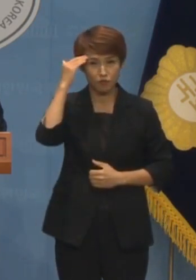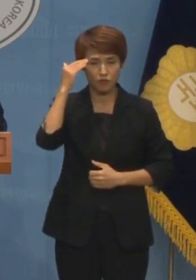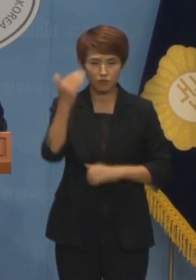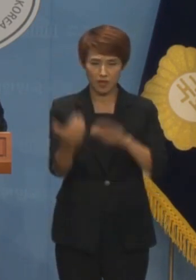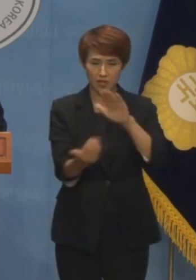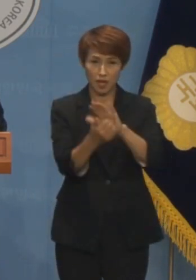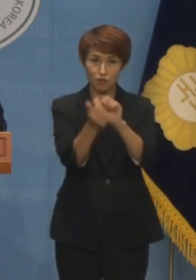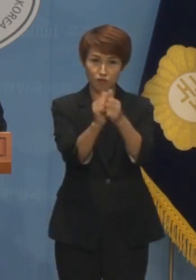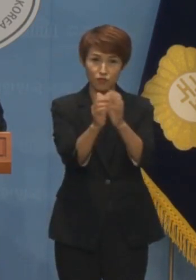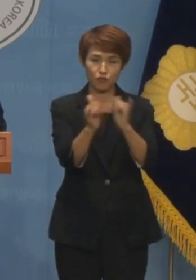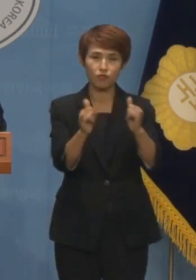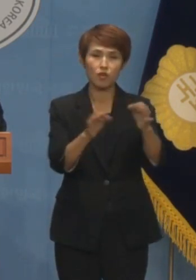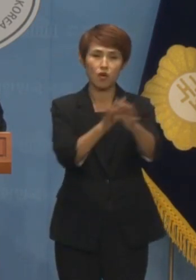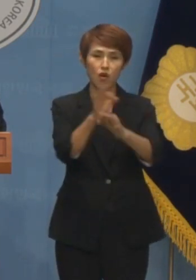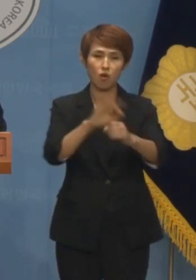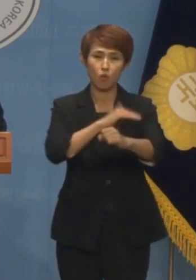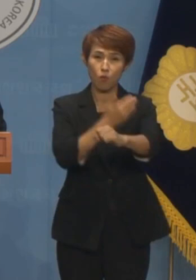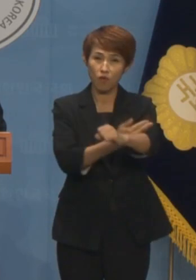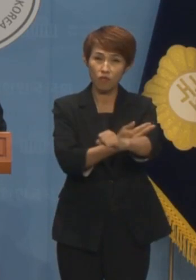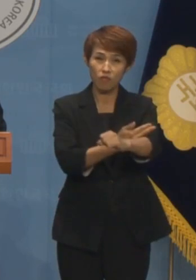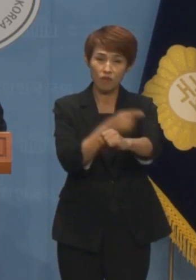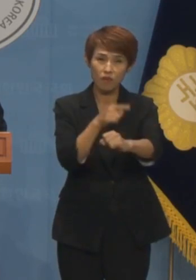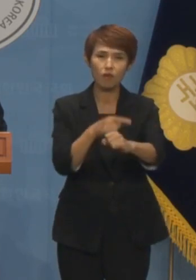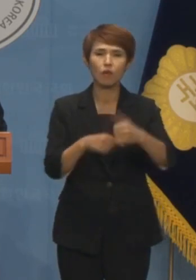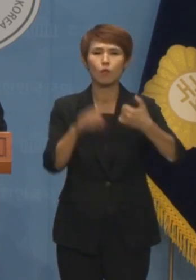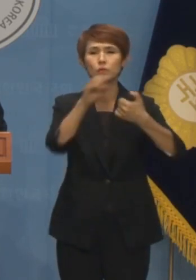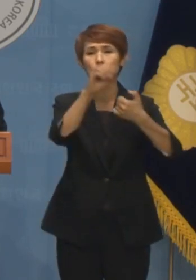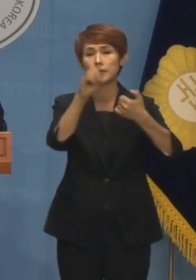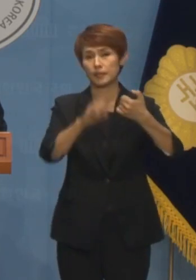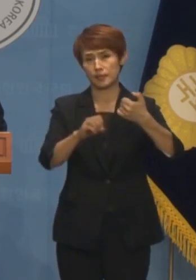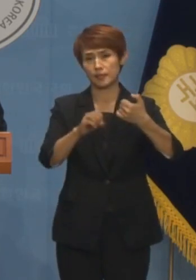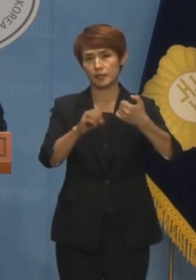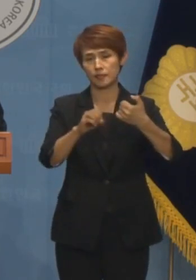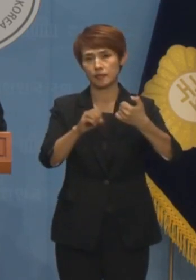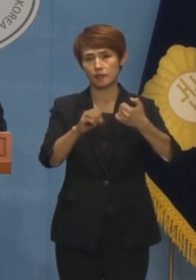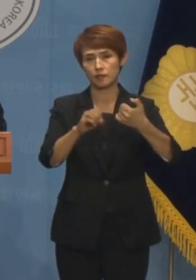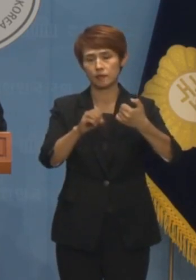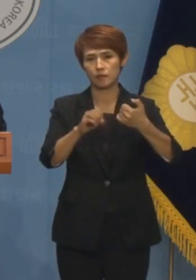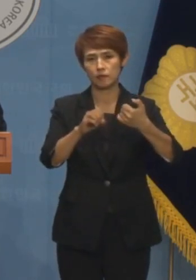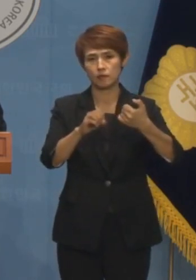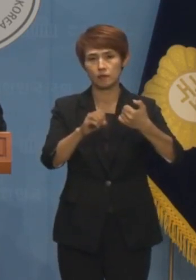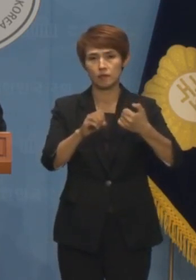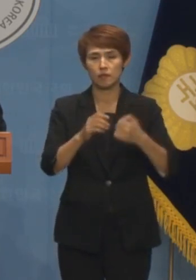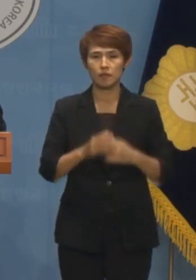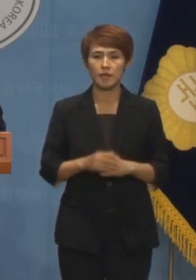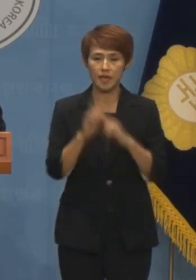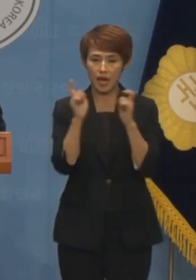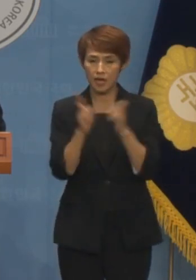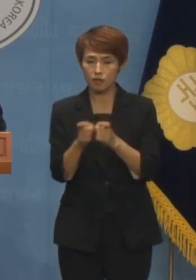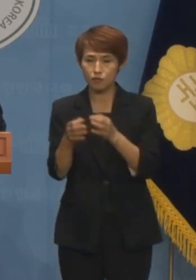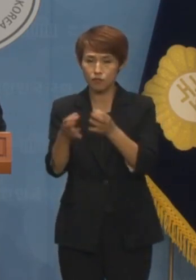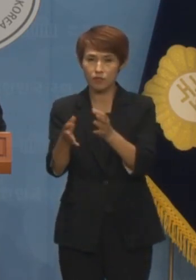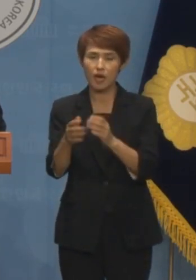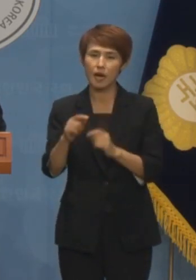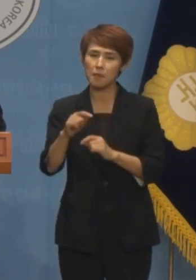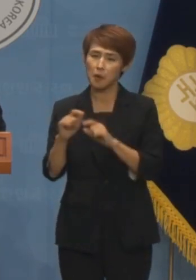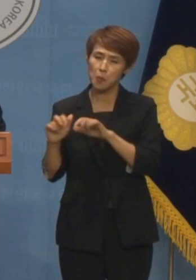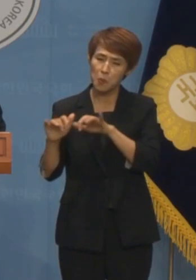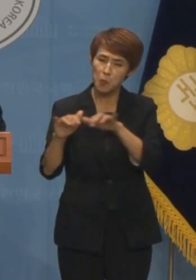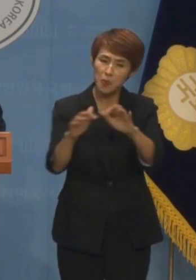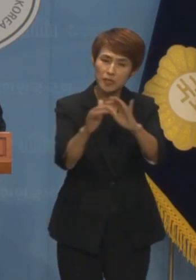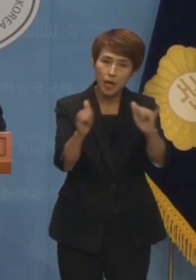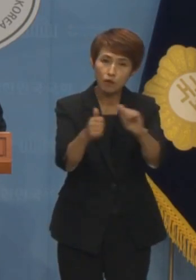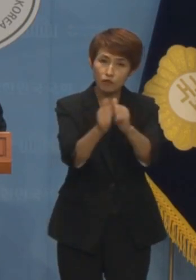주주의 경영권 프리미엄은 50% 수준입니다. 개미 투자자들은